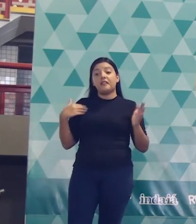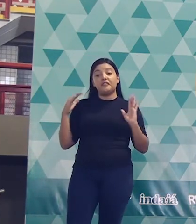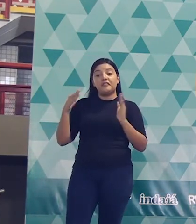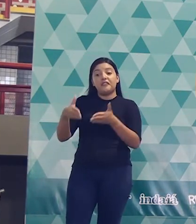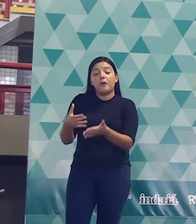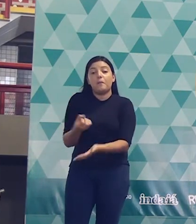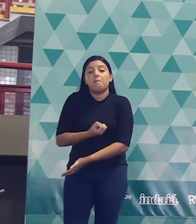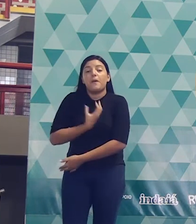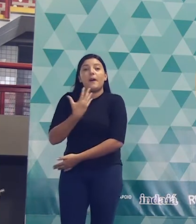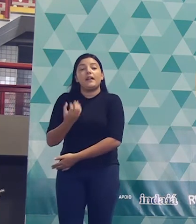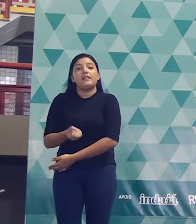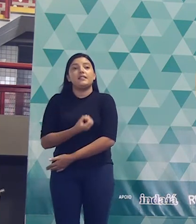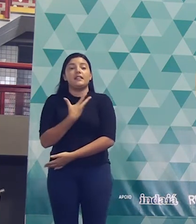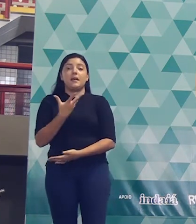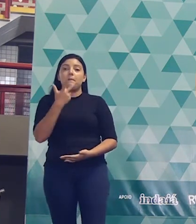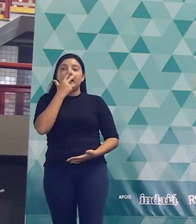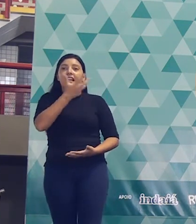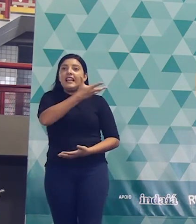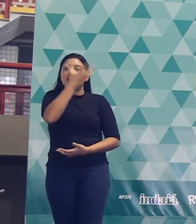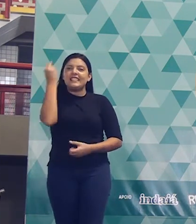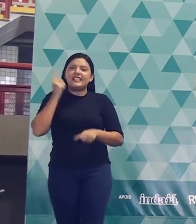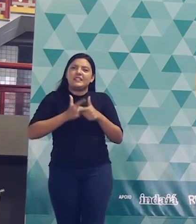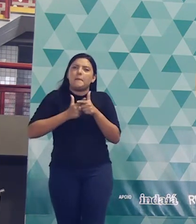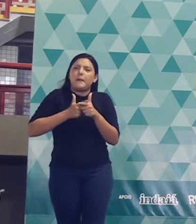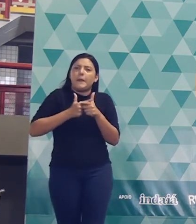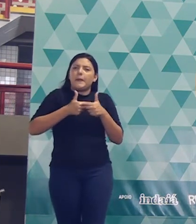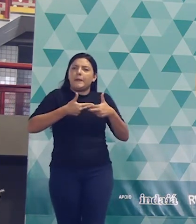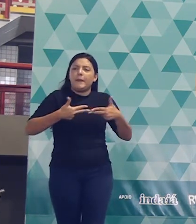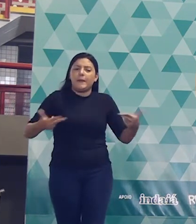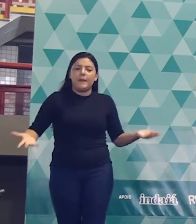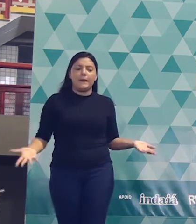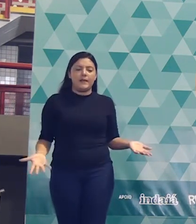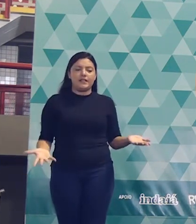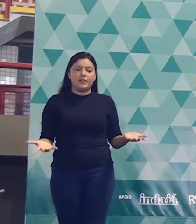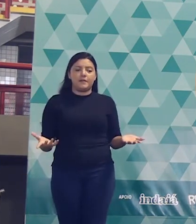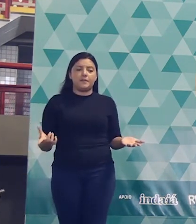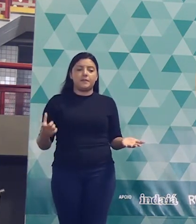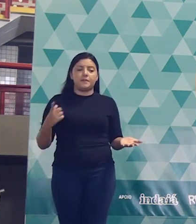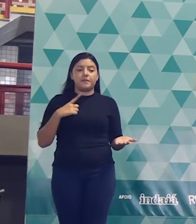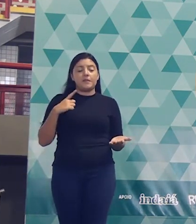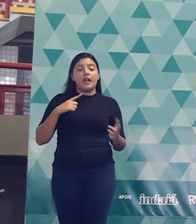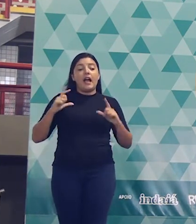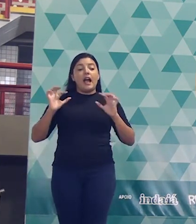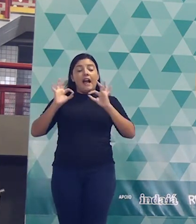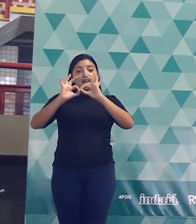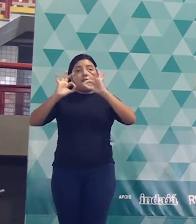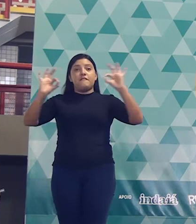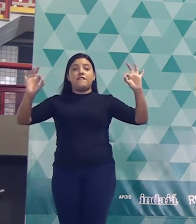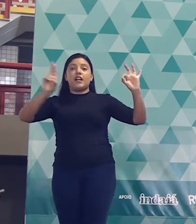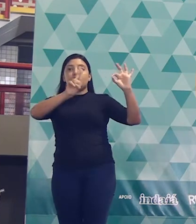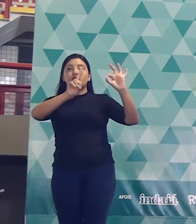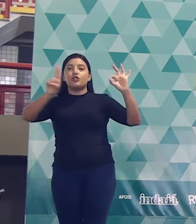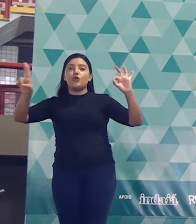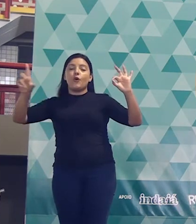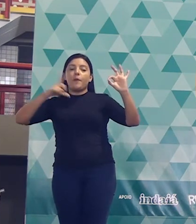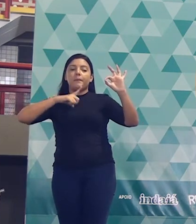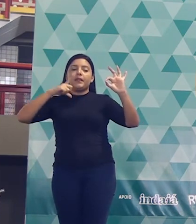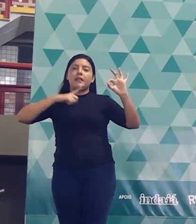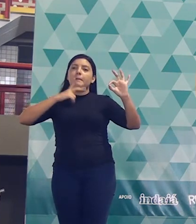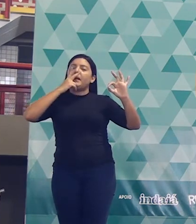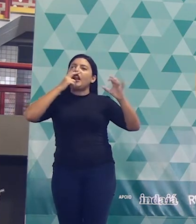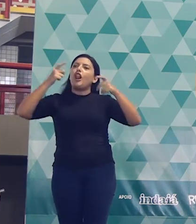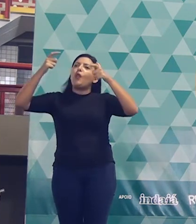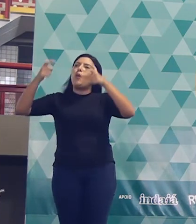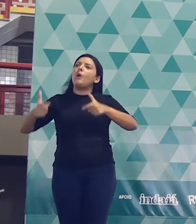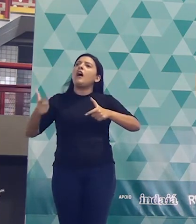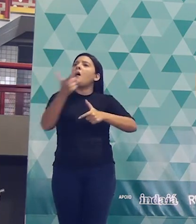poesia. Você observa aqui em Vou-me embora para Passárgada, que ele vai criar um outro lugar, um outro tempo. É uma